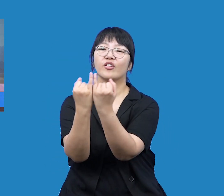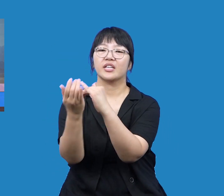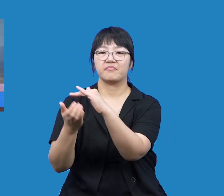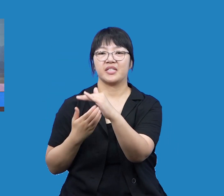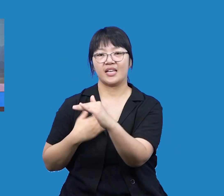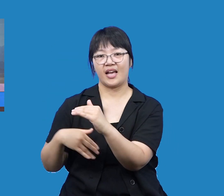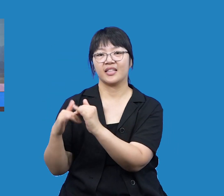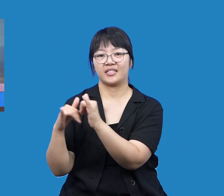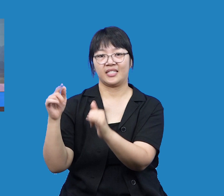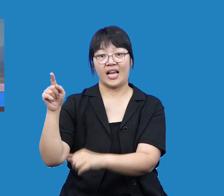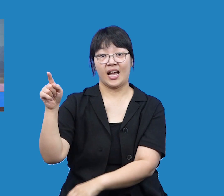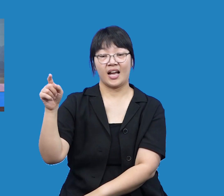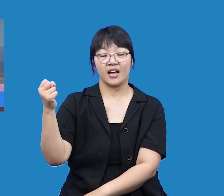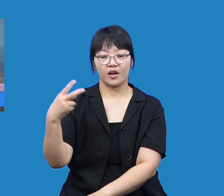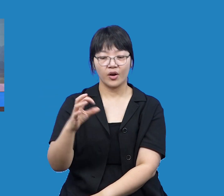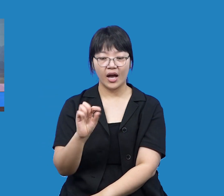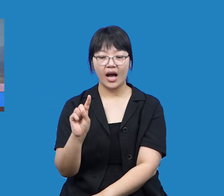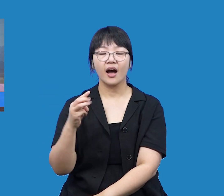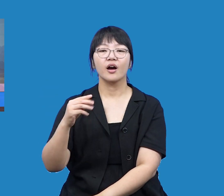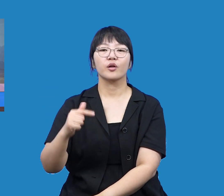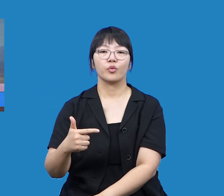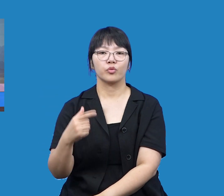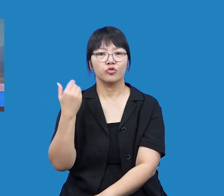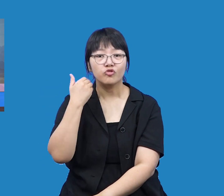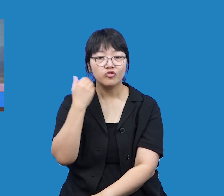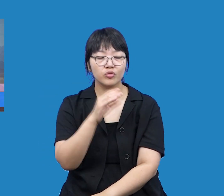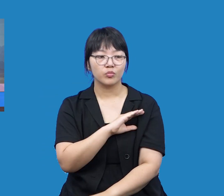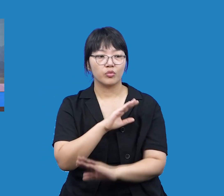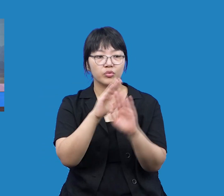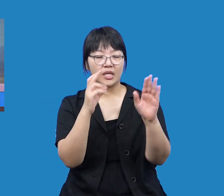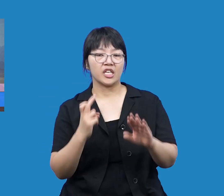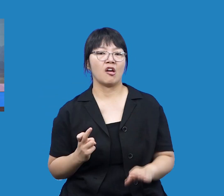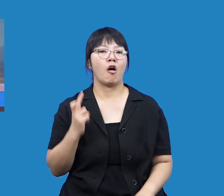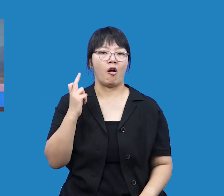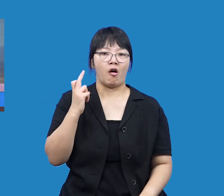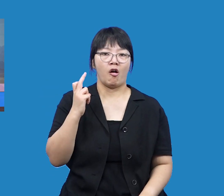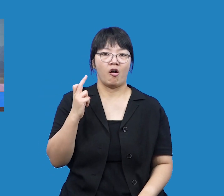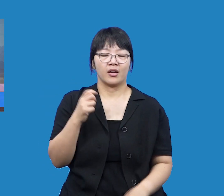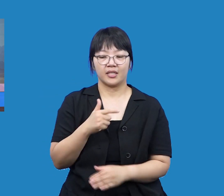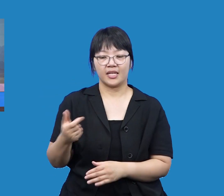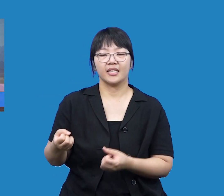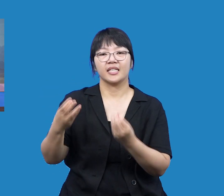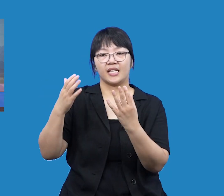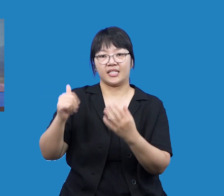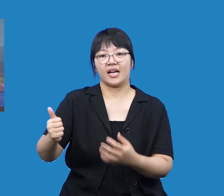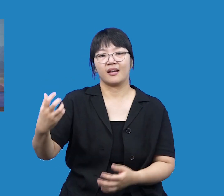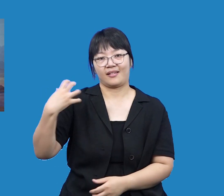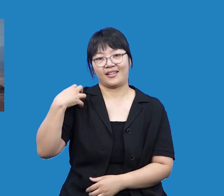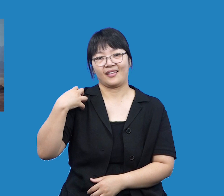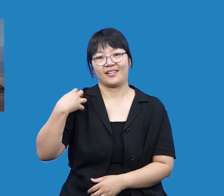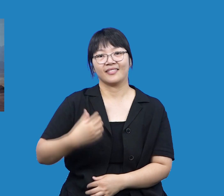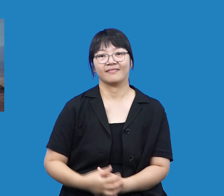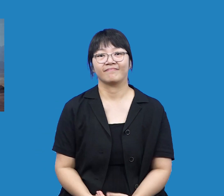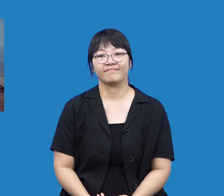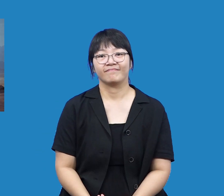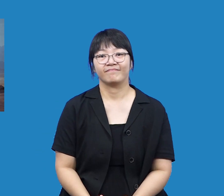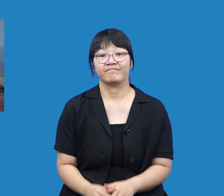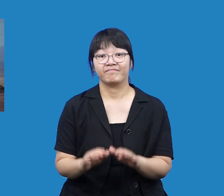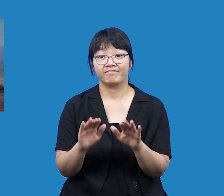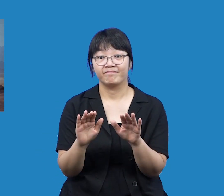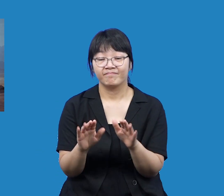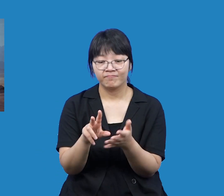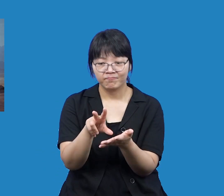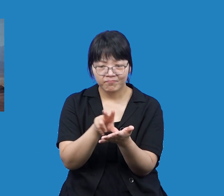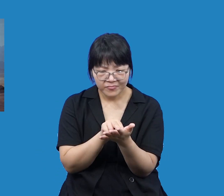여선지자였습니다. 아론은 누구입니까? 모세의 형이에요. 그러면서 대제사장이었습니다.